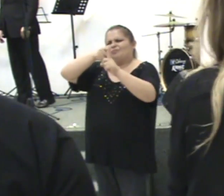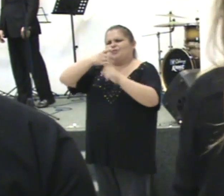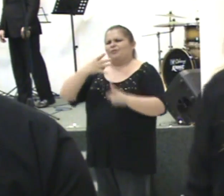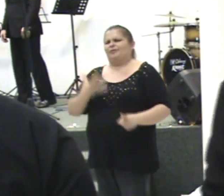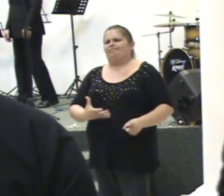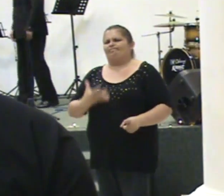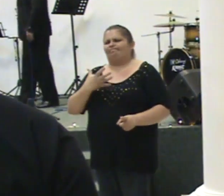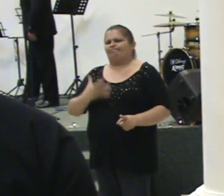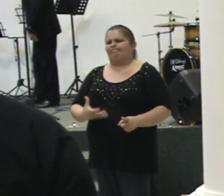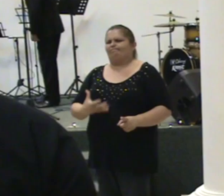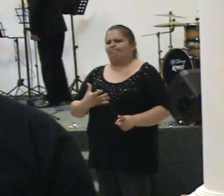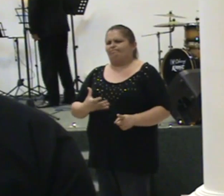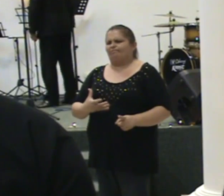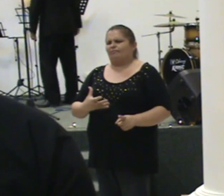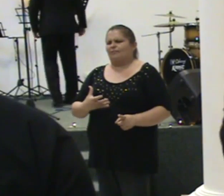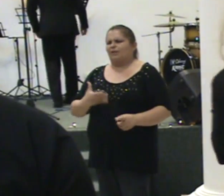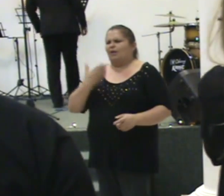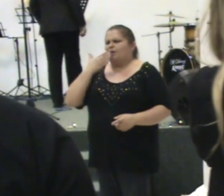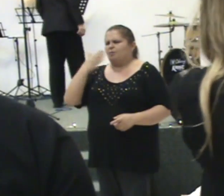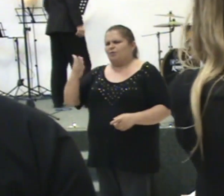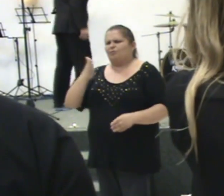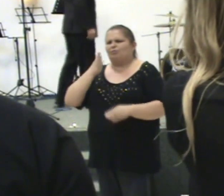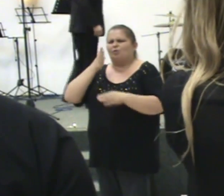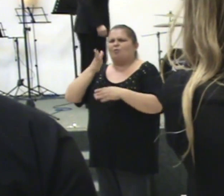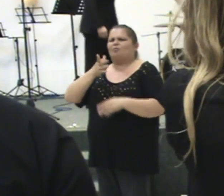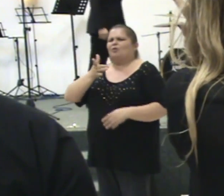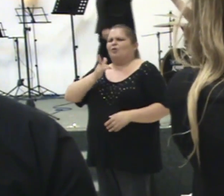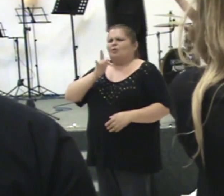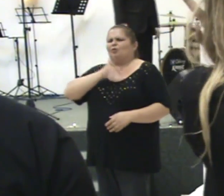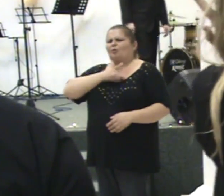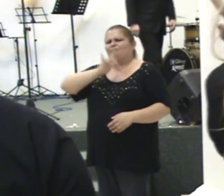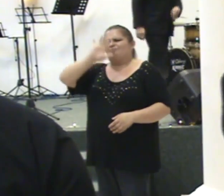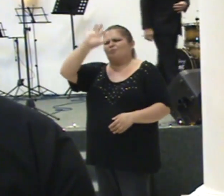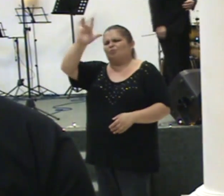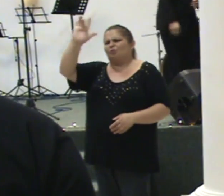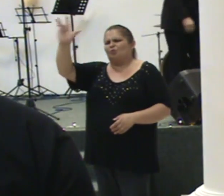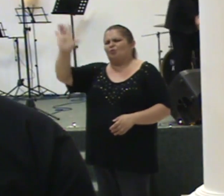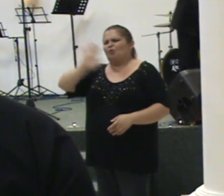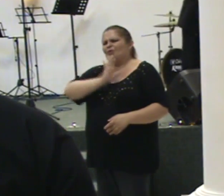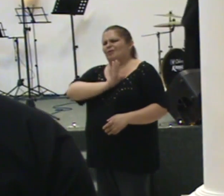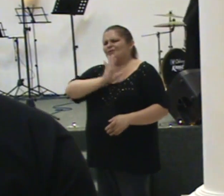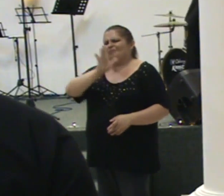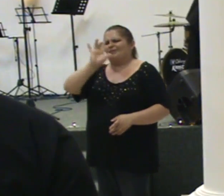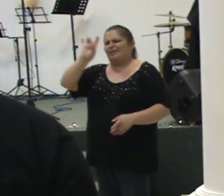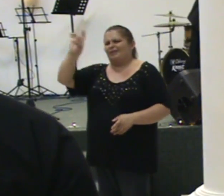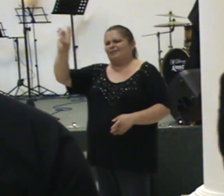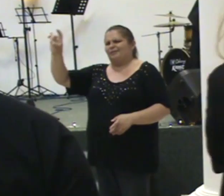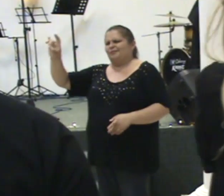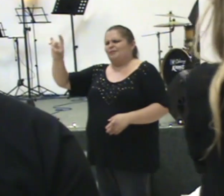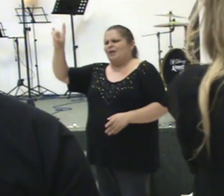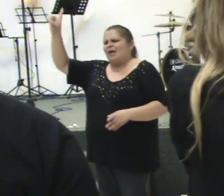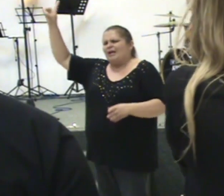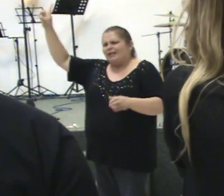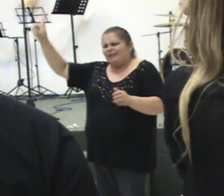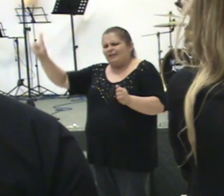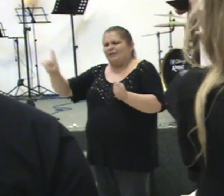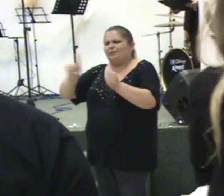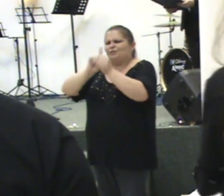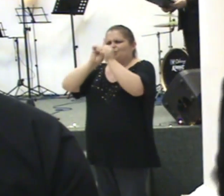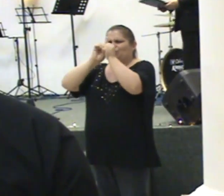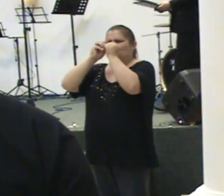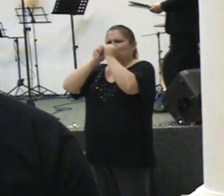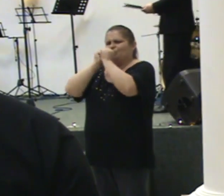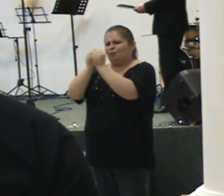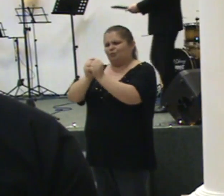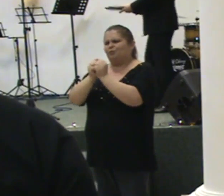entrando no coração, já entrou no coração. A Tua palavra diz que o Senhor é Emmanuel, é Deus conosco, que nós